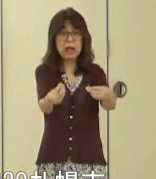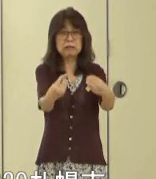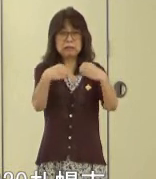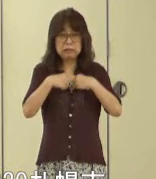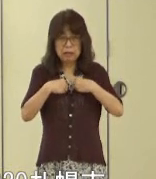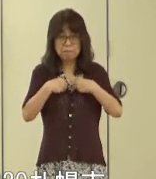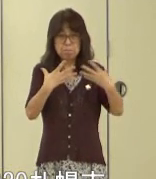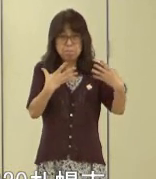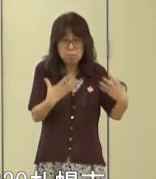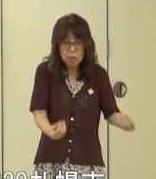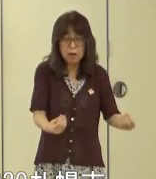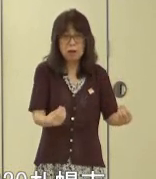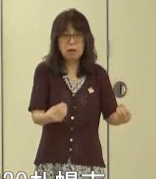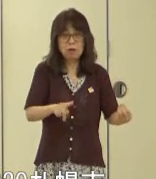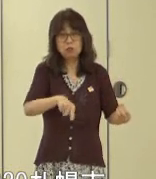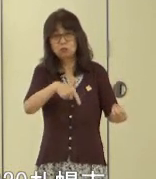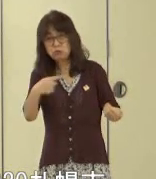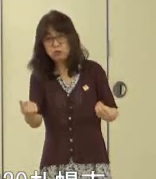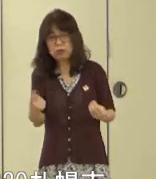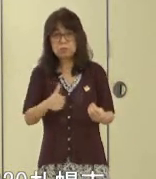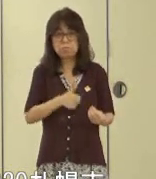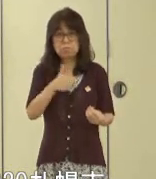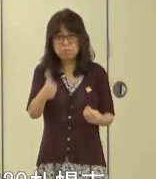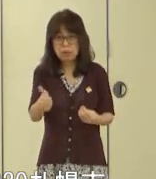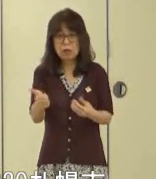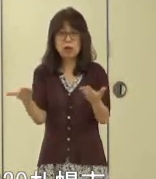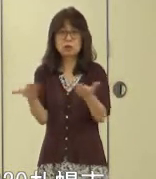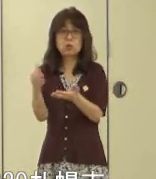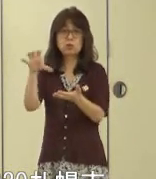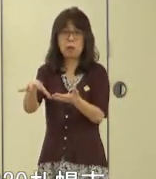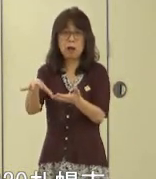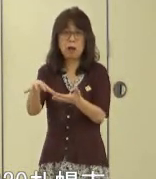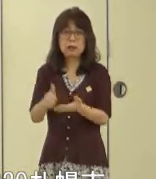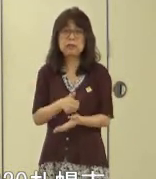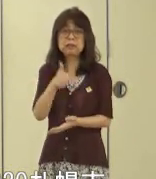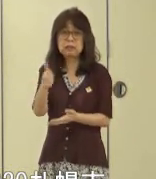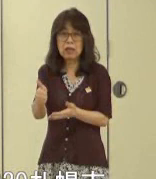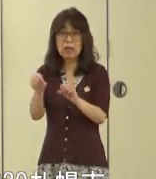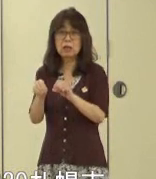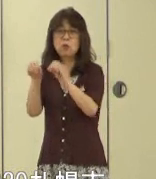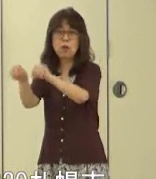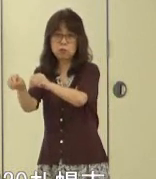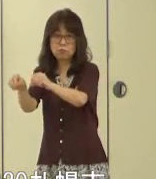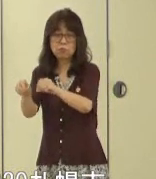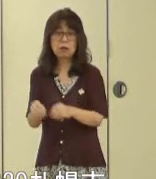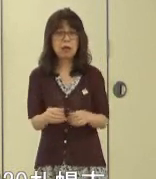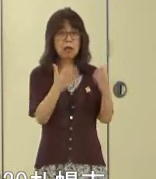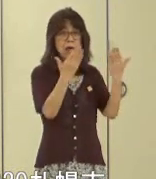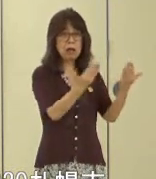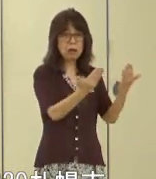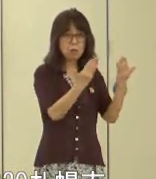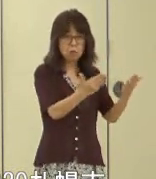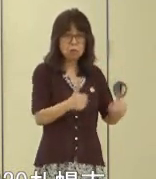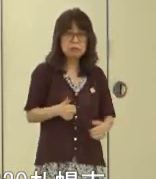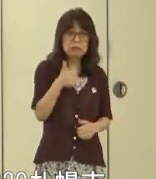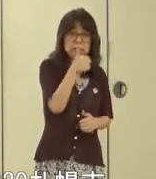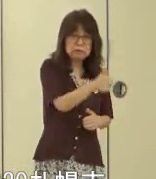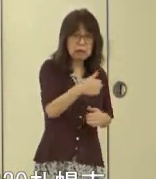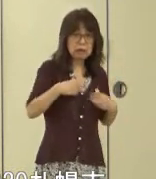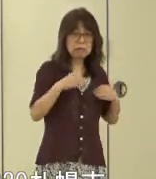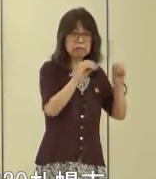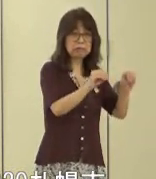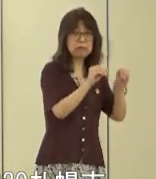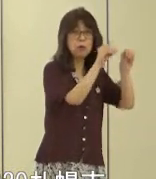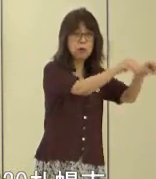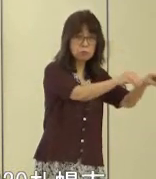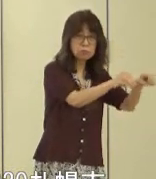場に行って職場の中で広げる、学校の中で広げるっていうようなですね、そういう、家族もちろん